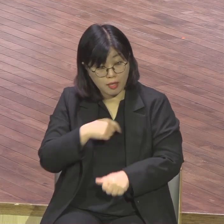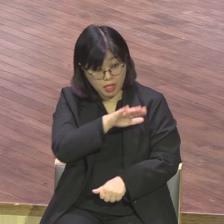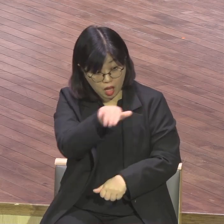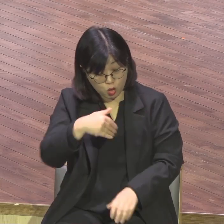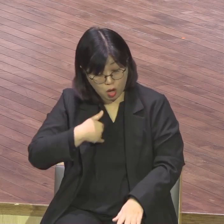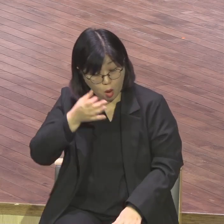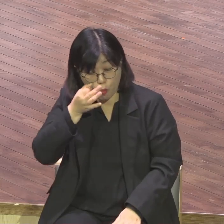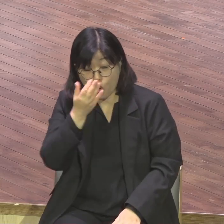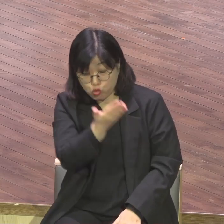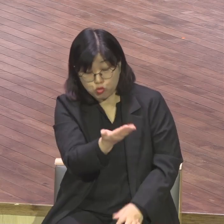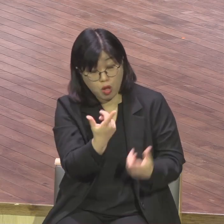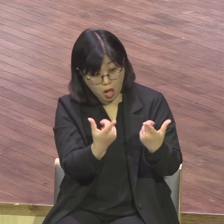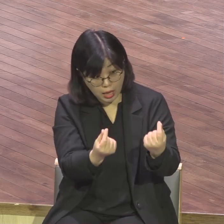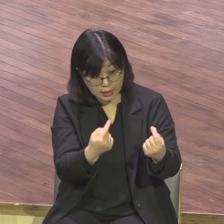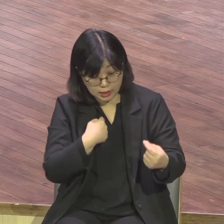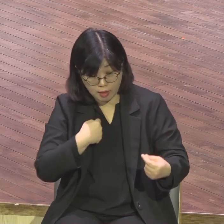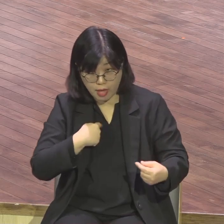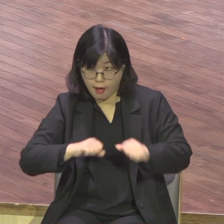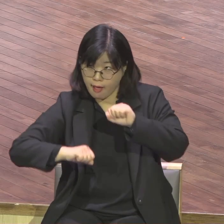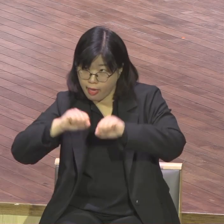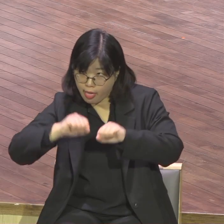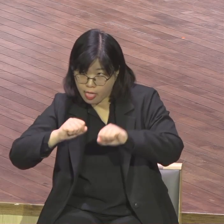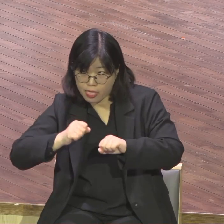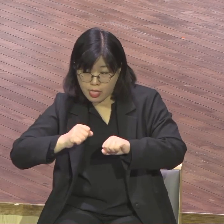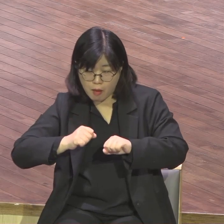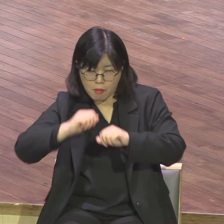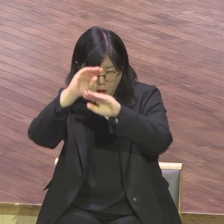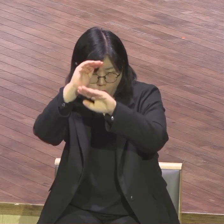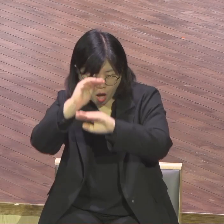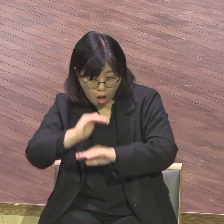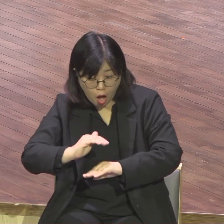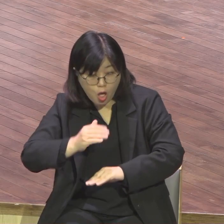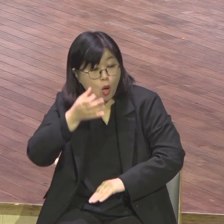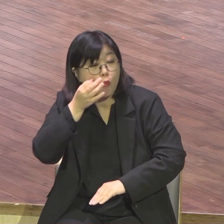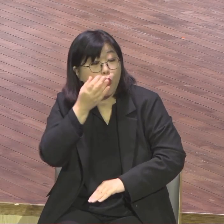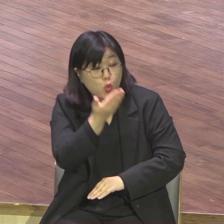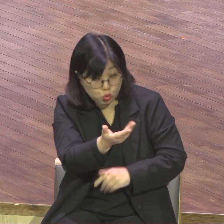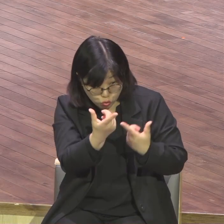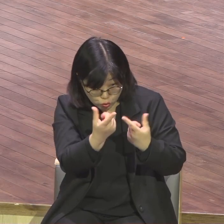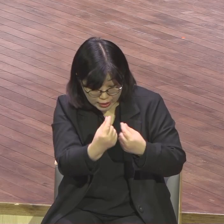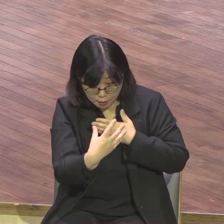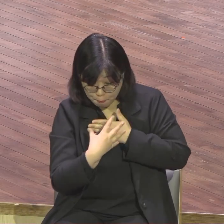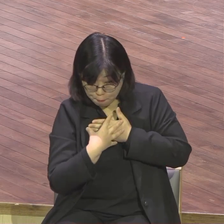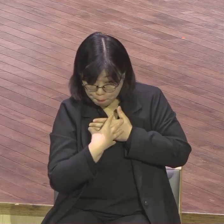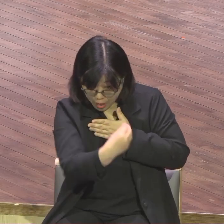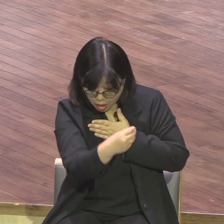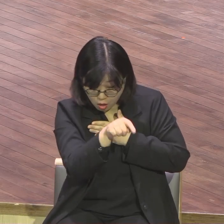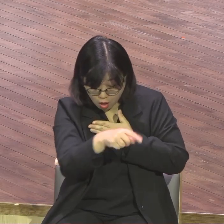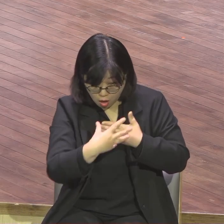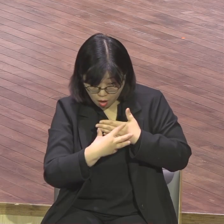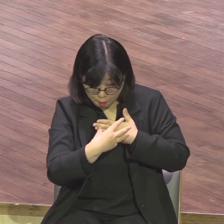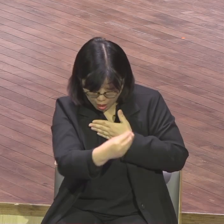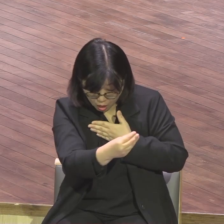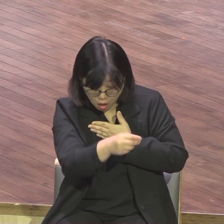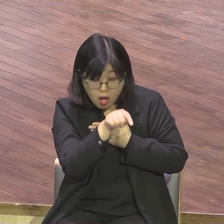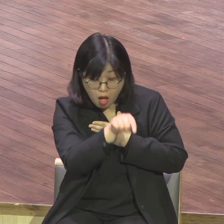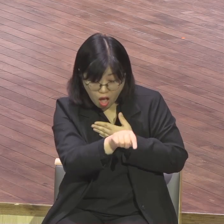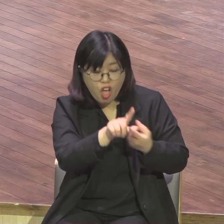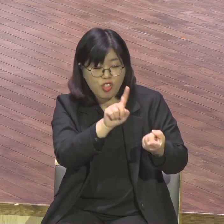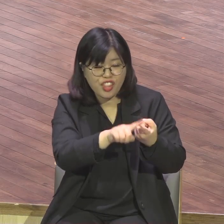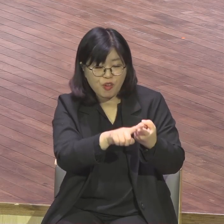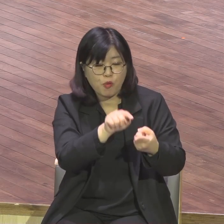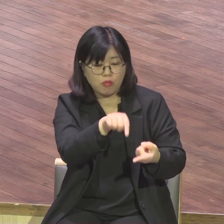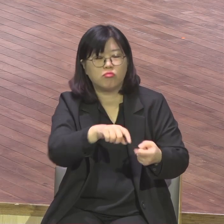빌립보 모든 성도들은 이 바울에게 예수에 대한 영적 진리뿐만 아니라 그리스도인의